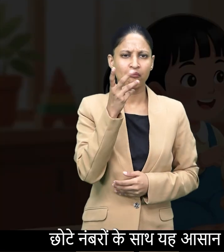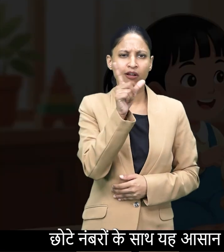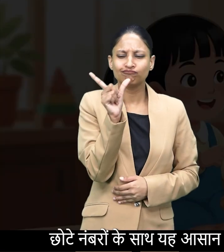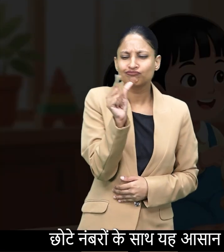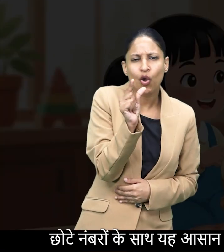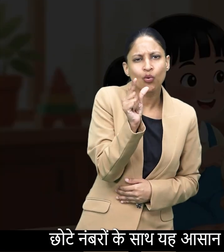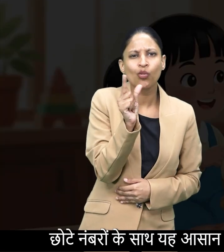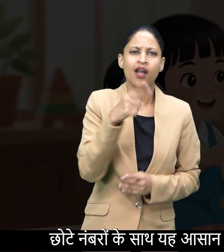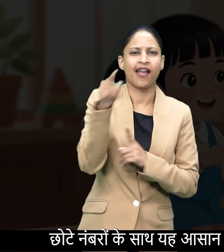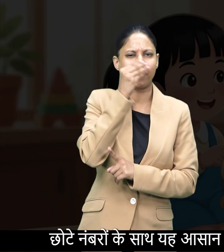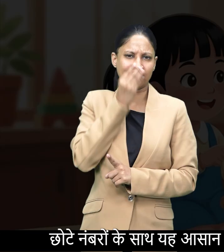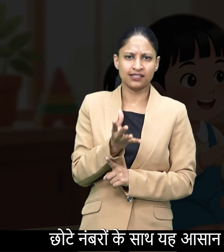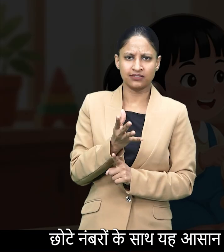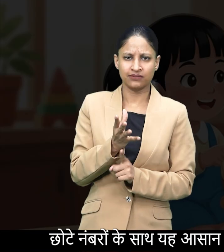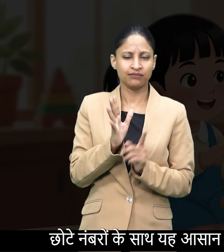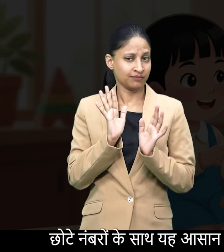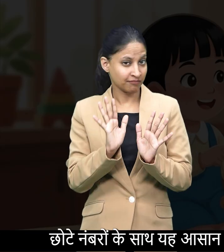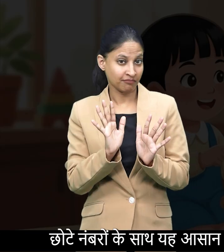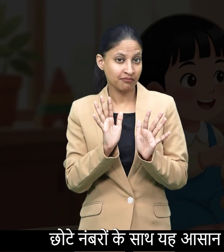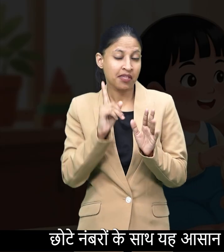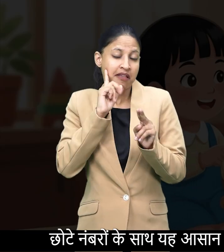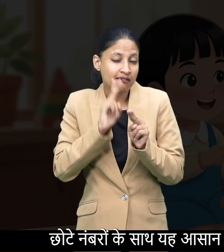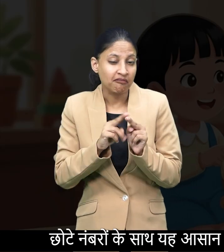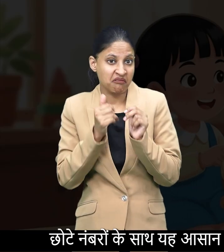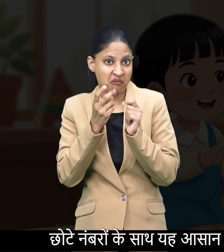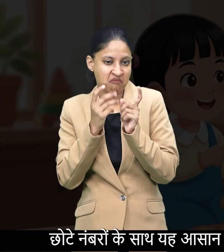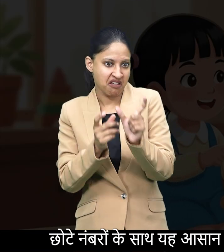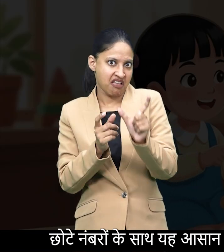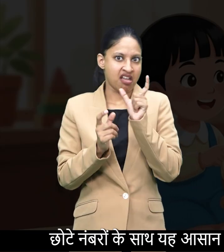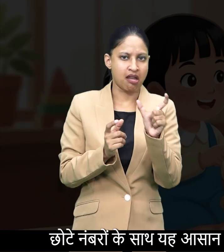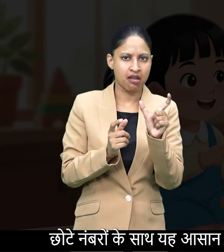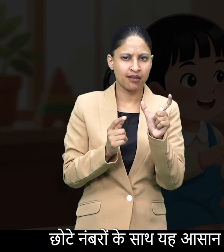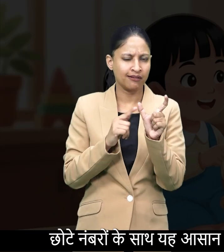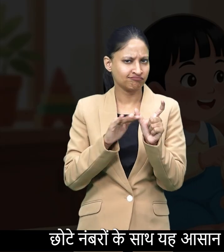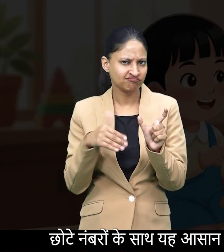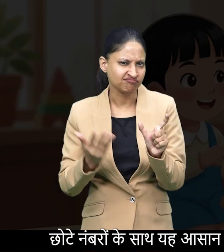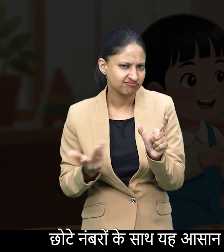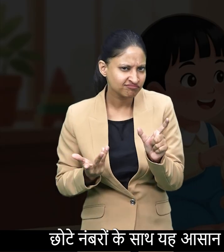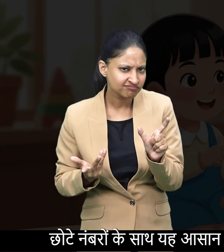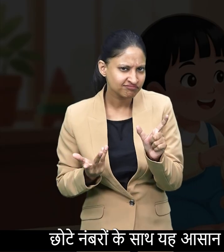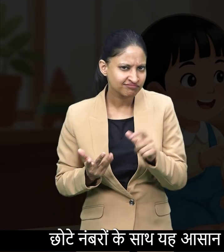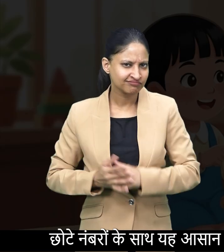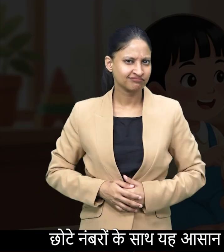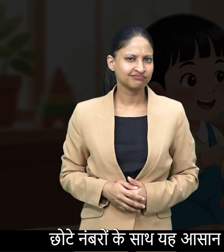छोटे नंबरों के साथ ये आसान था, लेकिन अगर हमारे पास बड़ी संख्याएं हो तो क्या होगा?